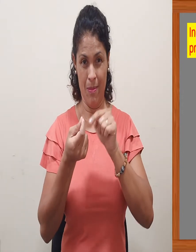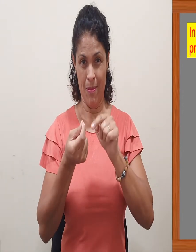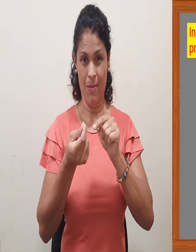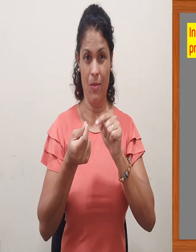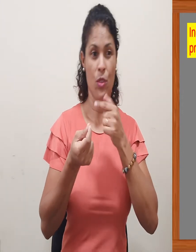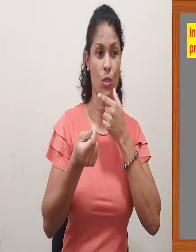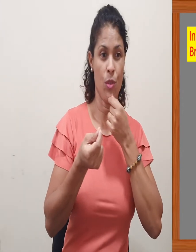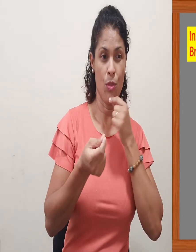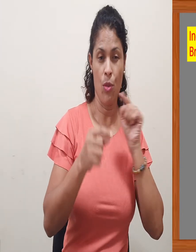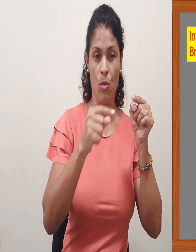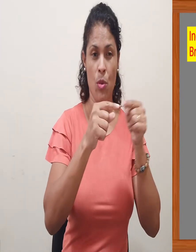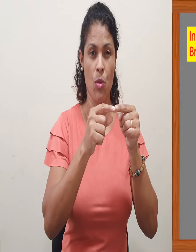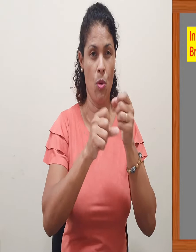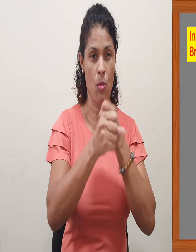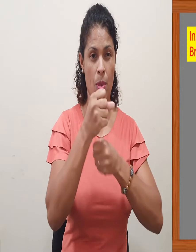cancerígenos.